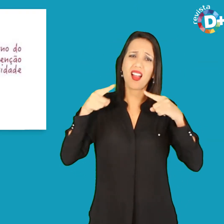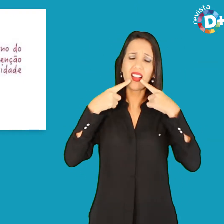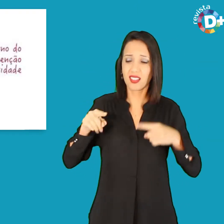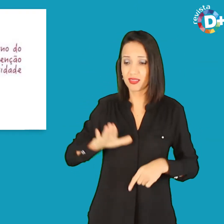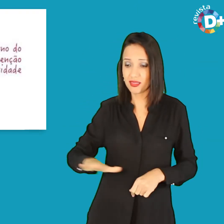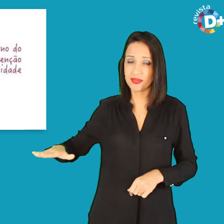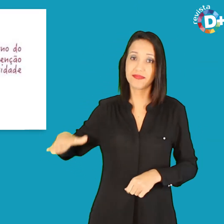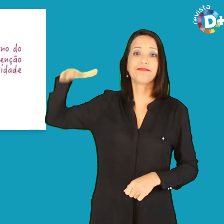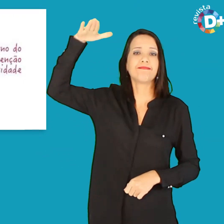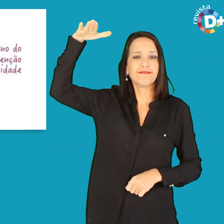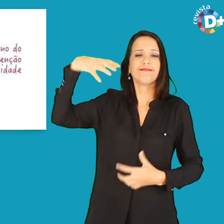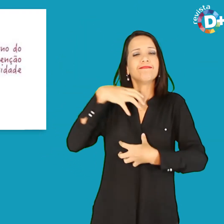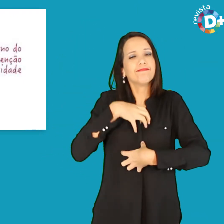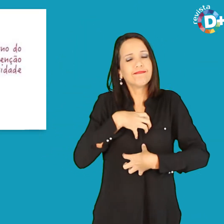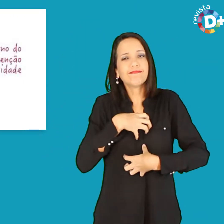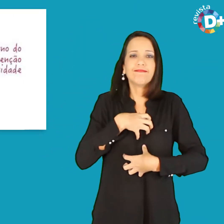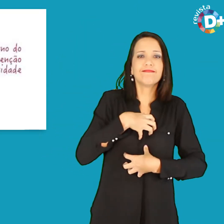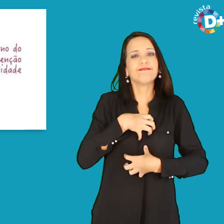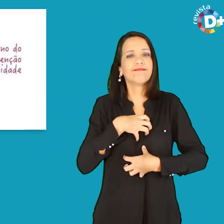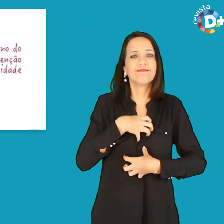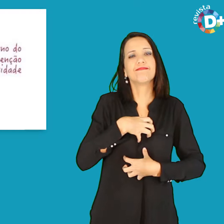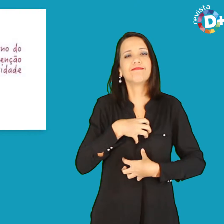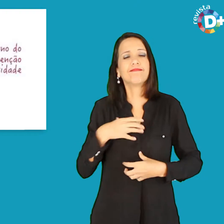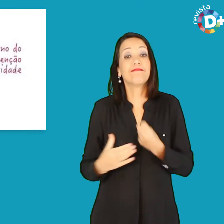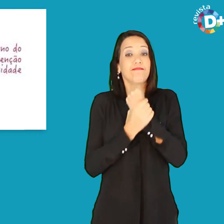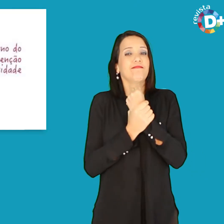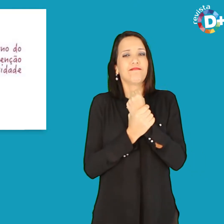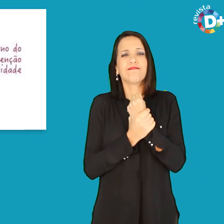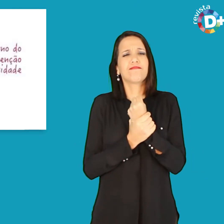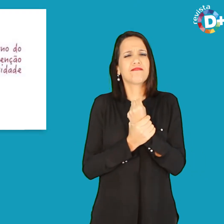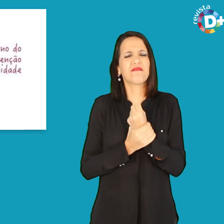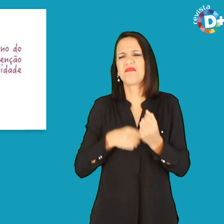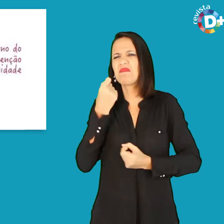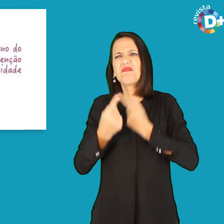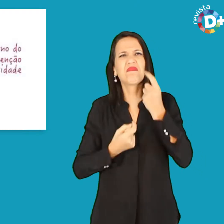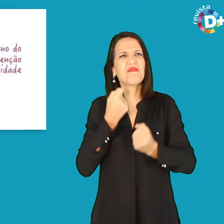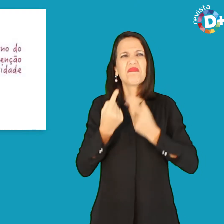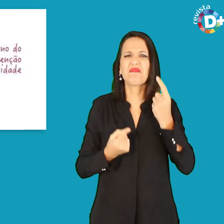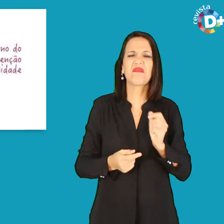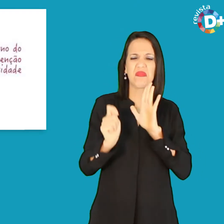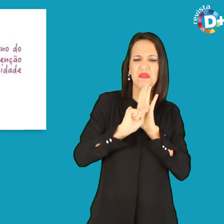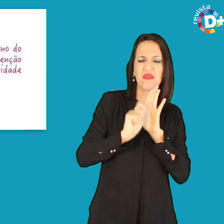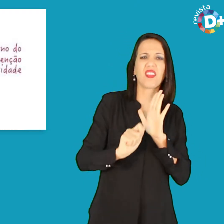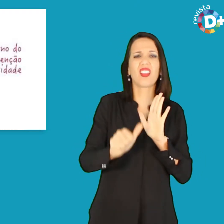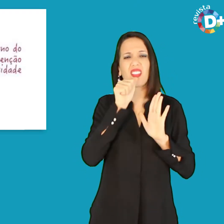os adultos dizem que se sentem inseguros e não é raro usarem drogas e álcool sem perceberem que isso é uma forma de se